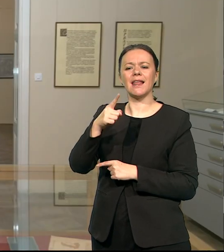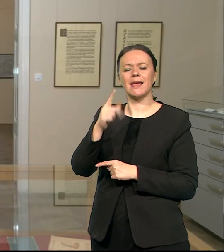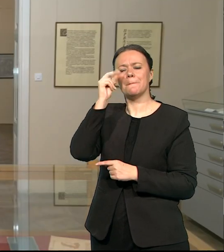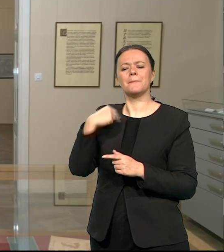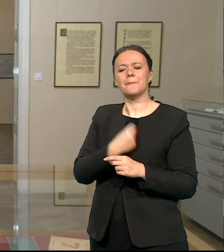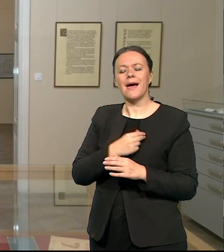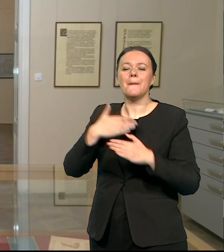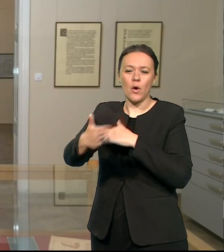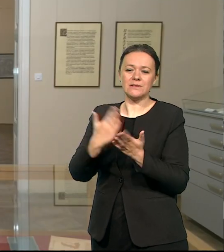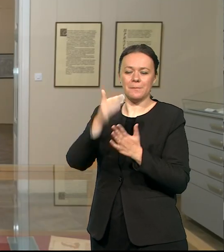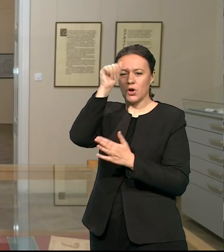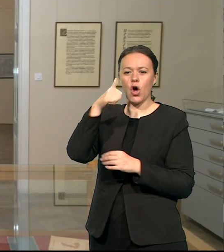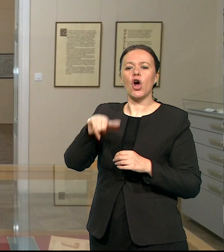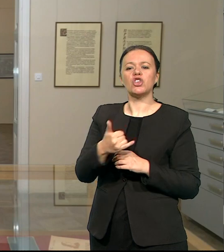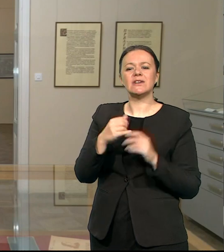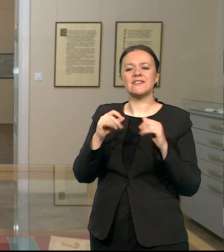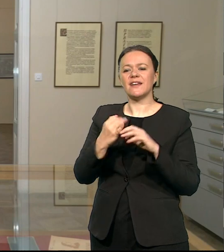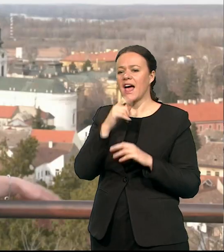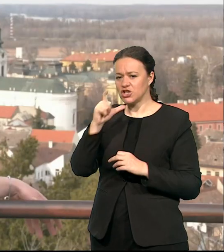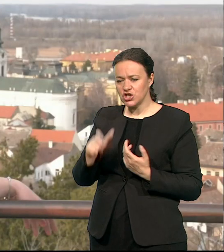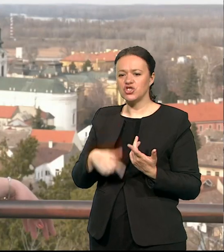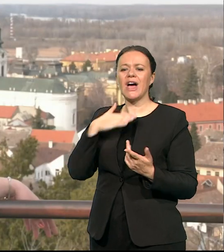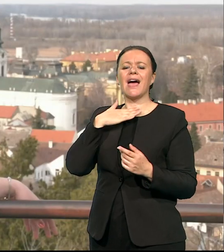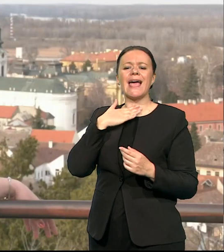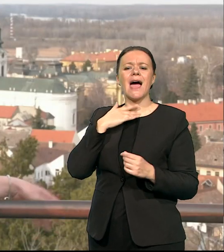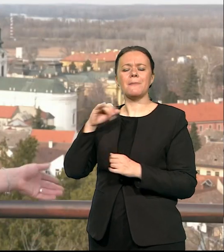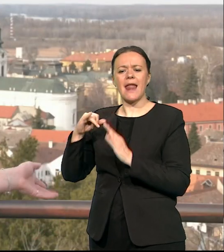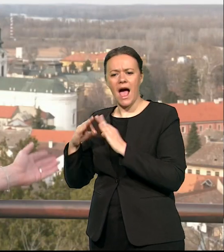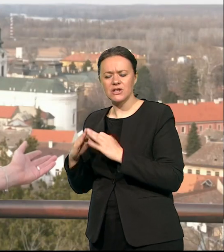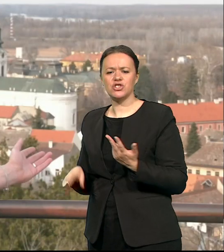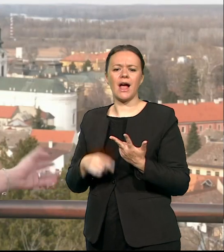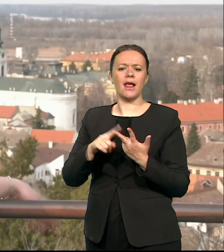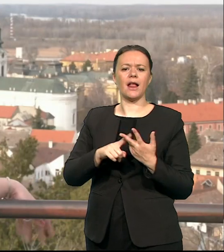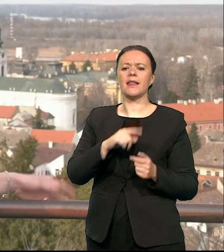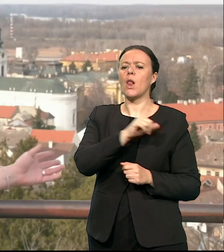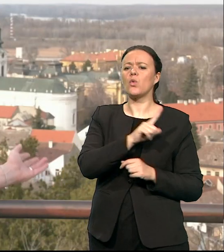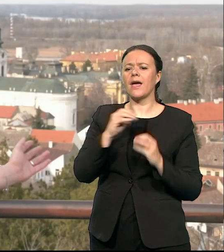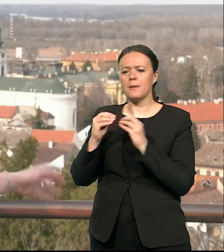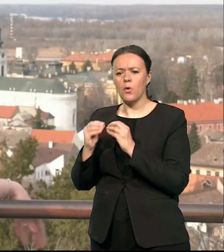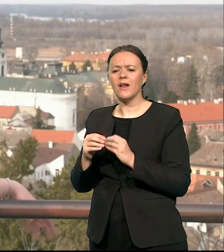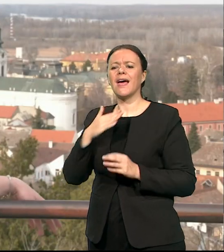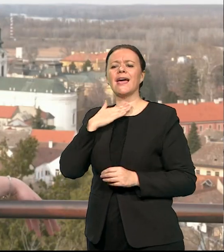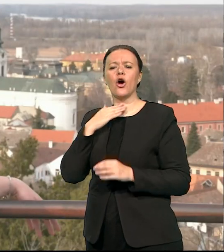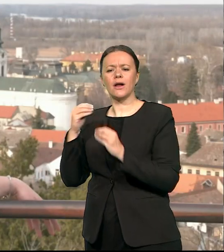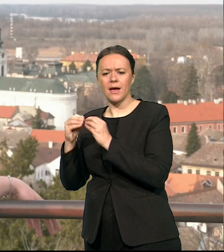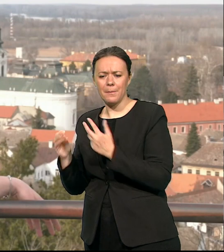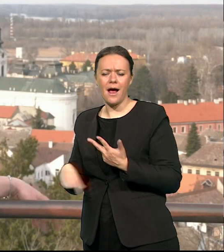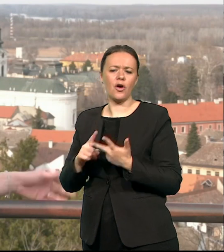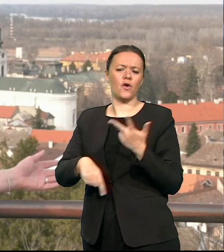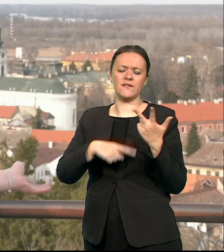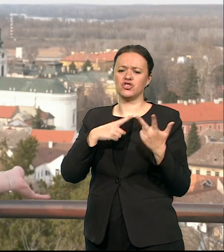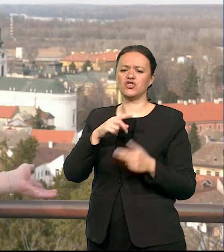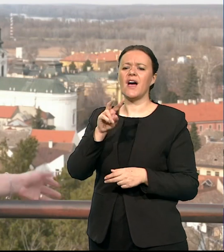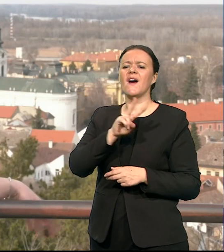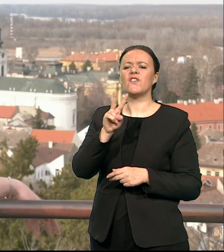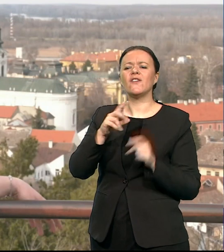kasnije patrijarha Josifa Rajačića, Germana Anđelića, Lukijana Bogdanovića, Georgija Brankovića,